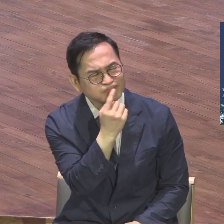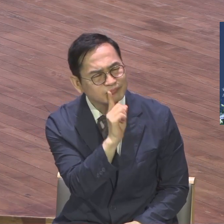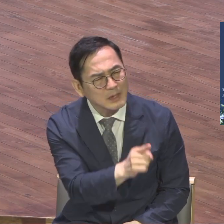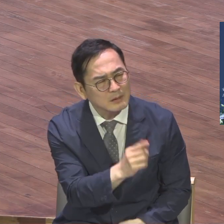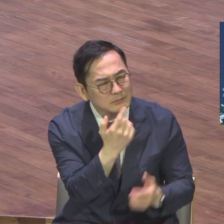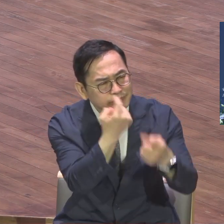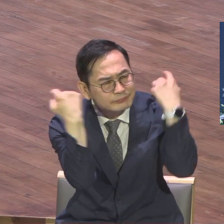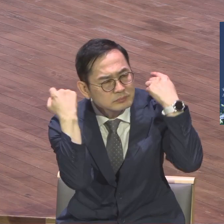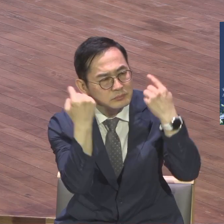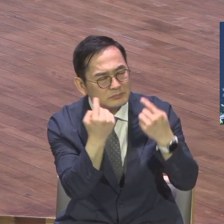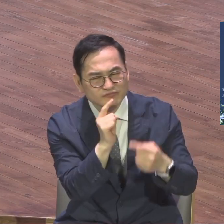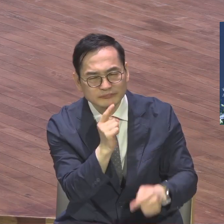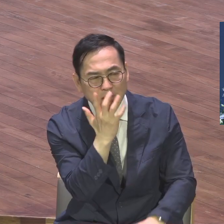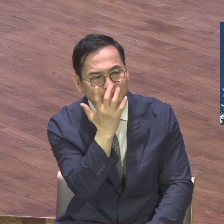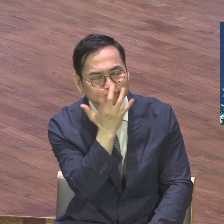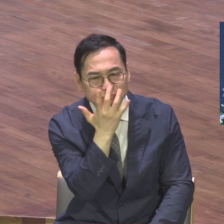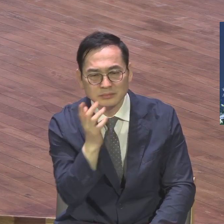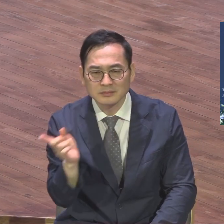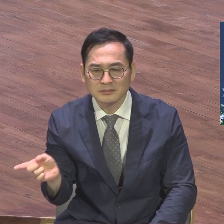깨닫지를 못해요.